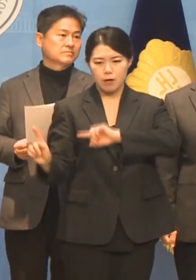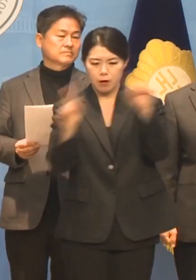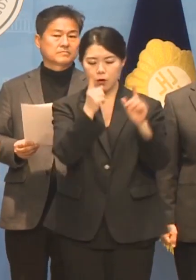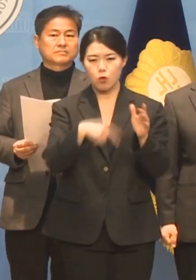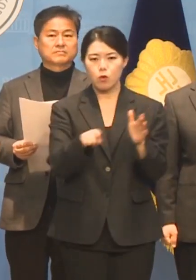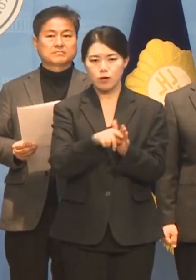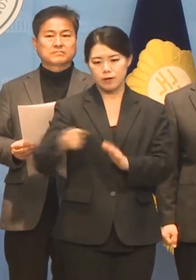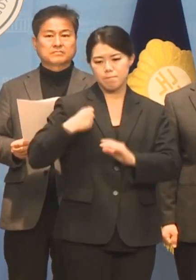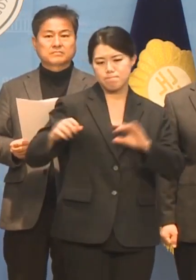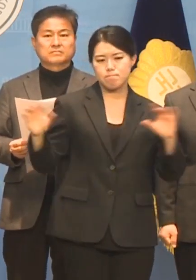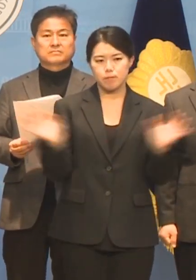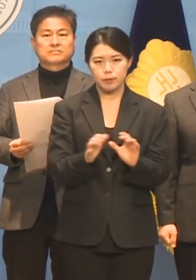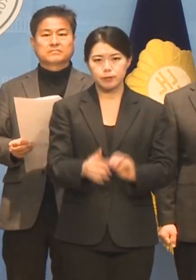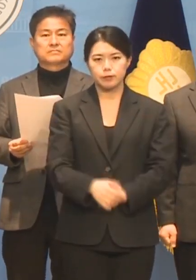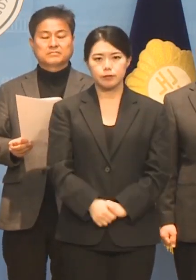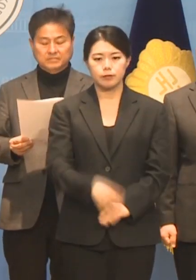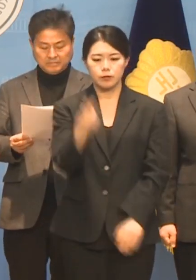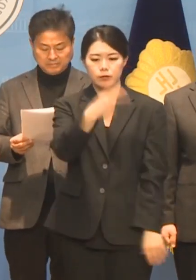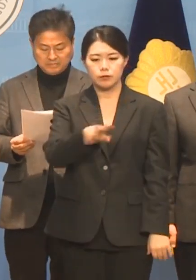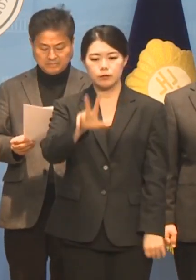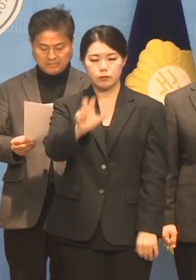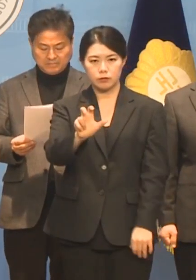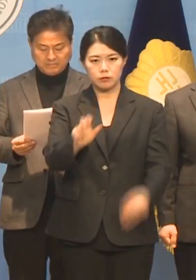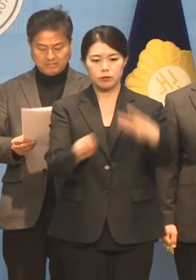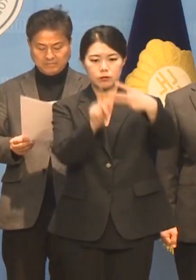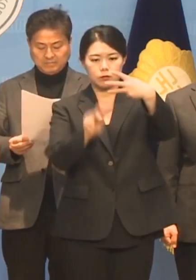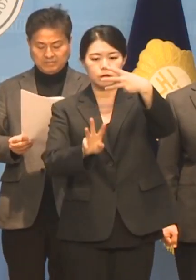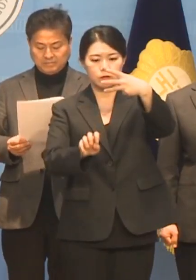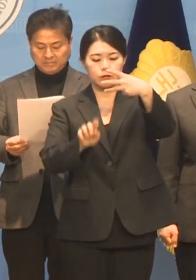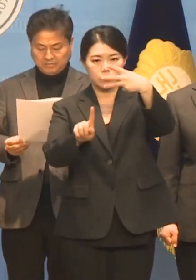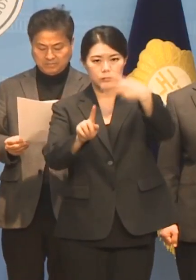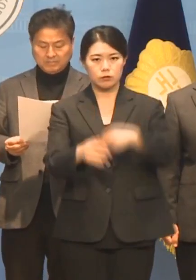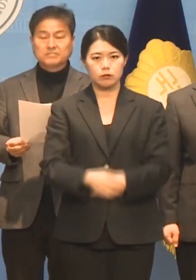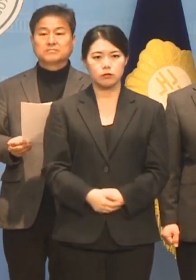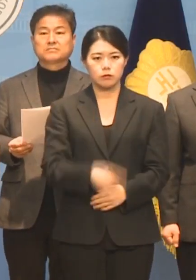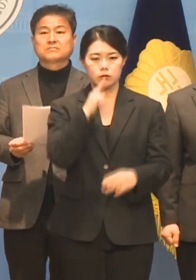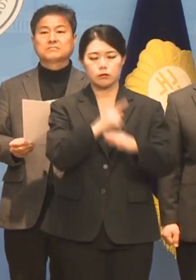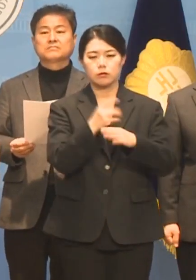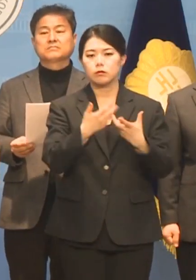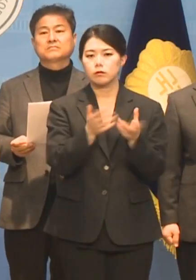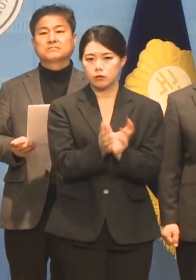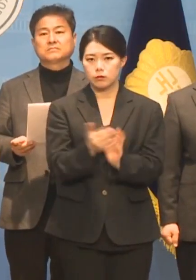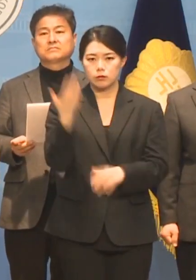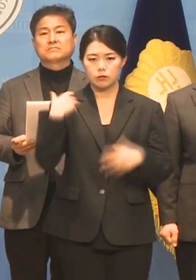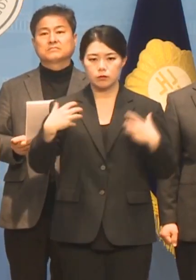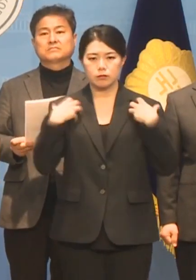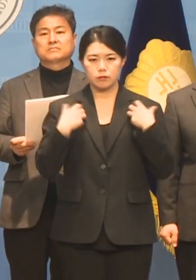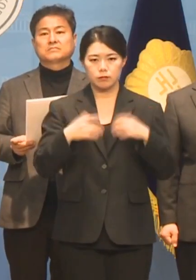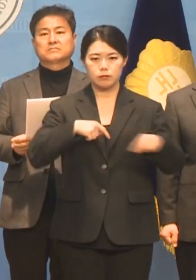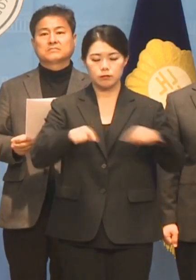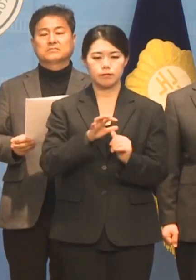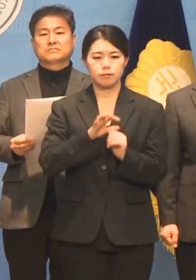모든 역량을 바치겠습니다. 2025년 3월 31일 더불어민주당 전 정권